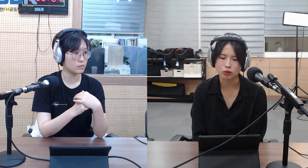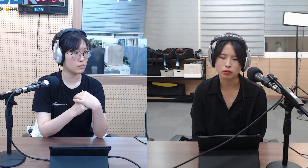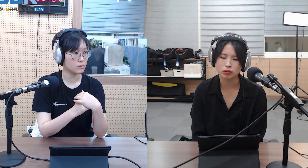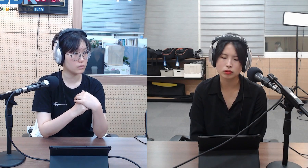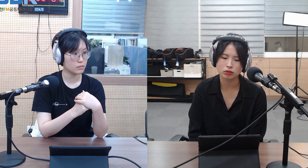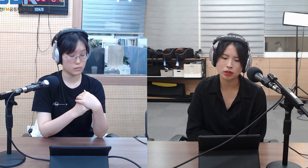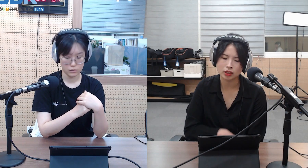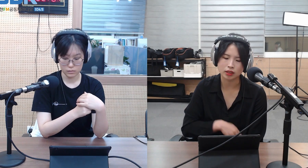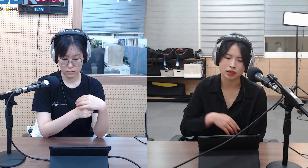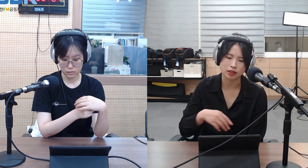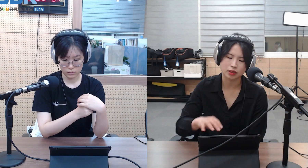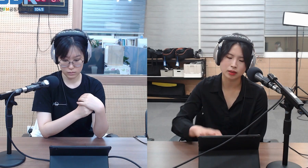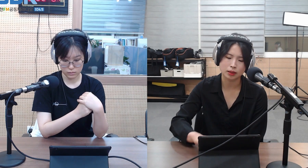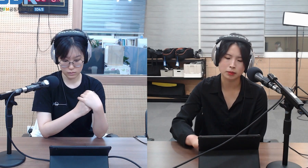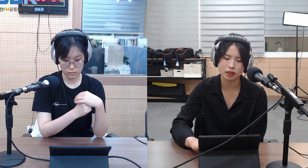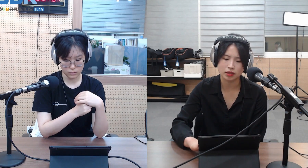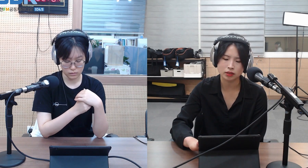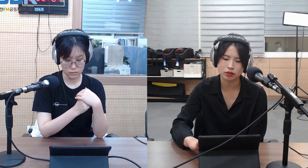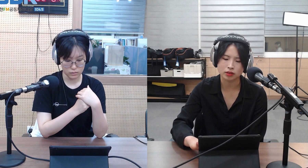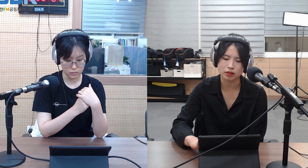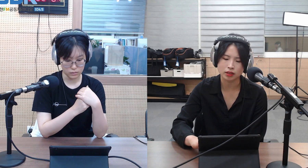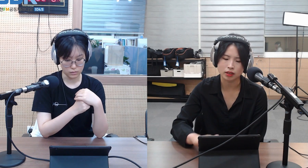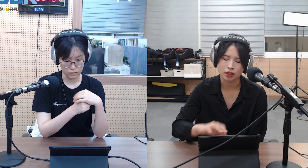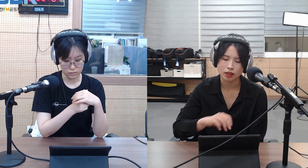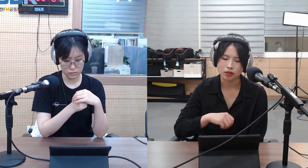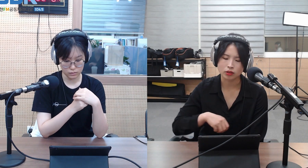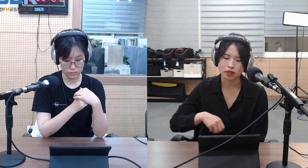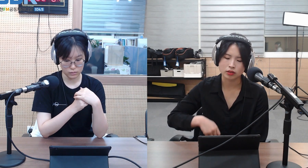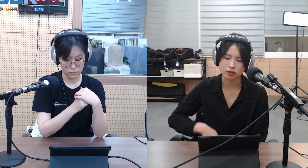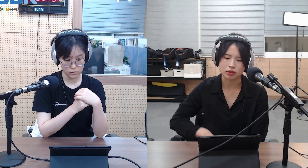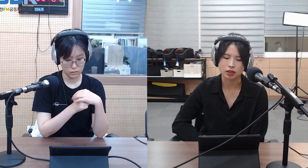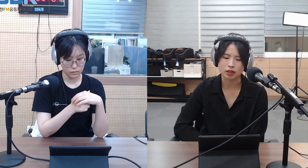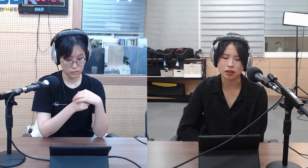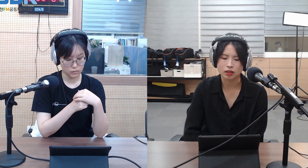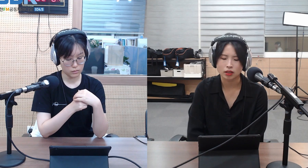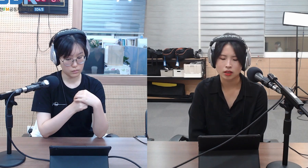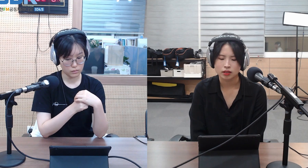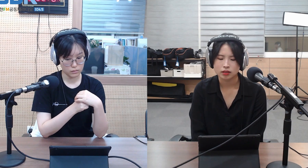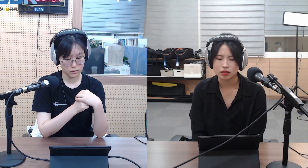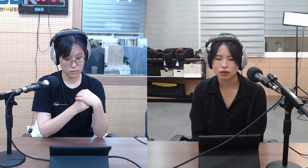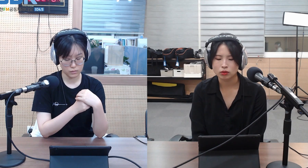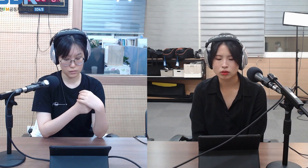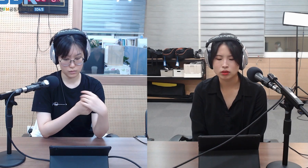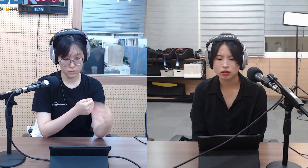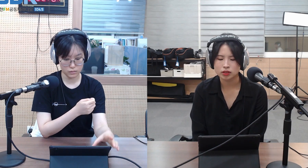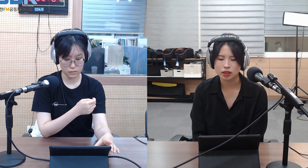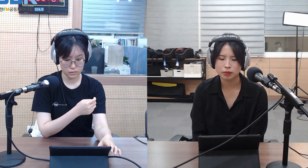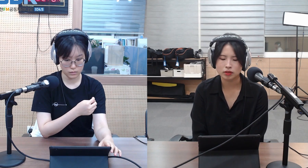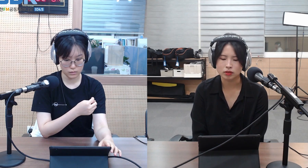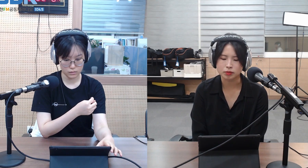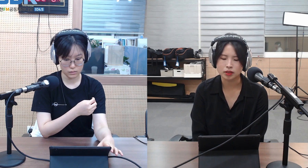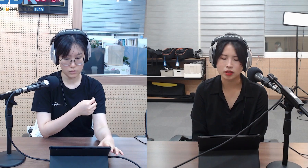공동 투쟁에 이제 참가를 하셨는데 여기에서 이제 이동권 차별을 없애기